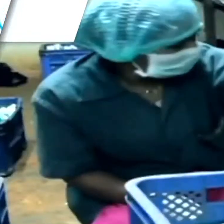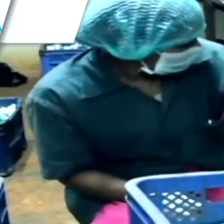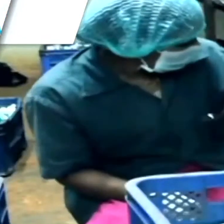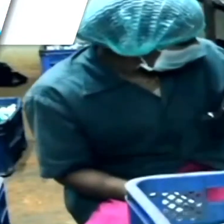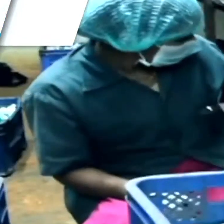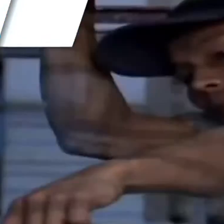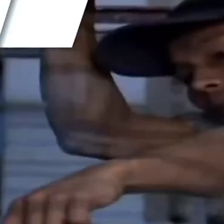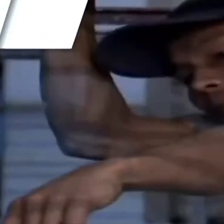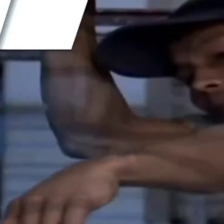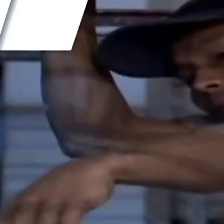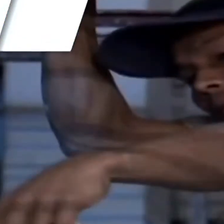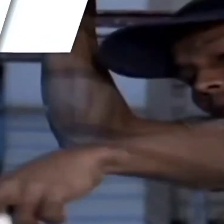कर सकते हैं।